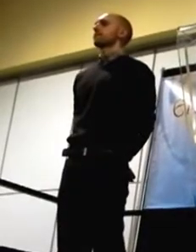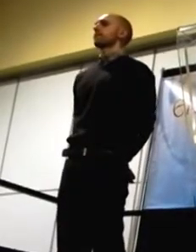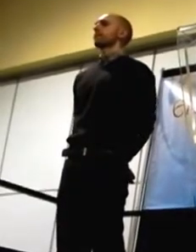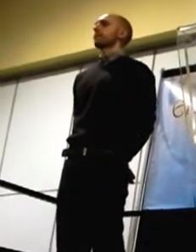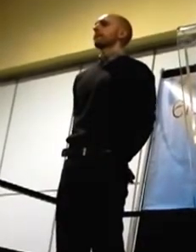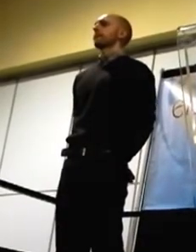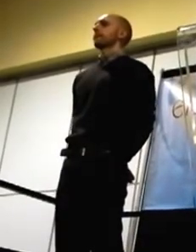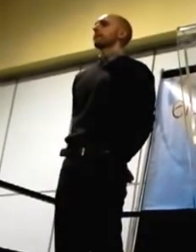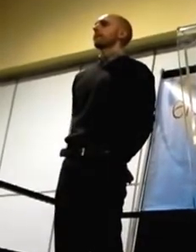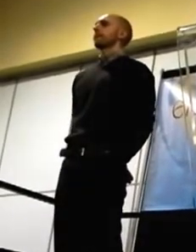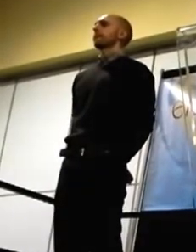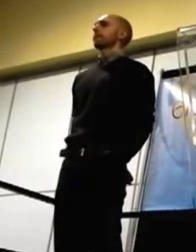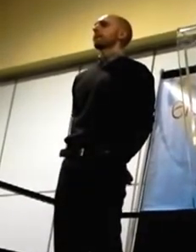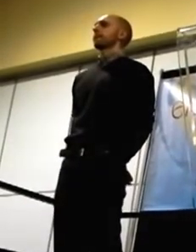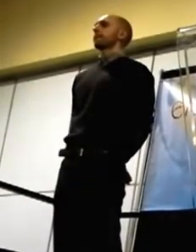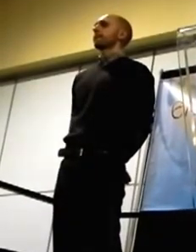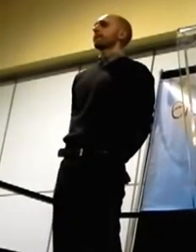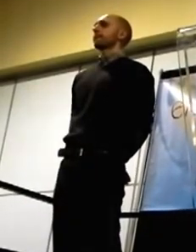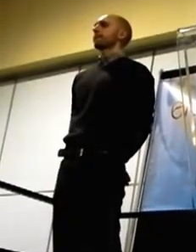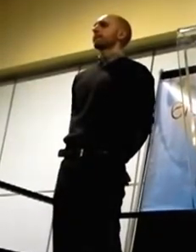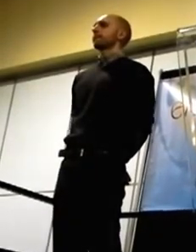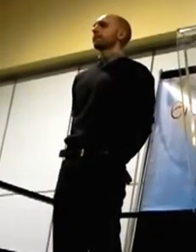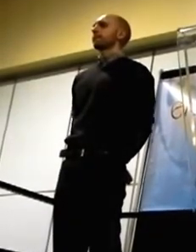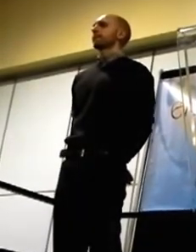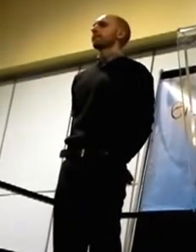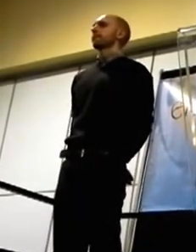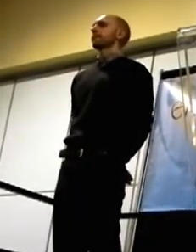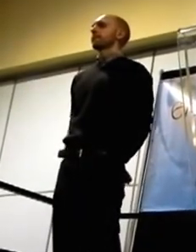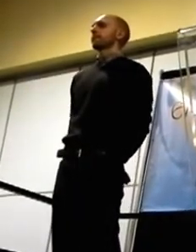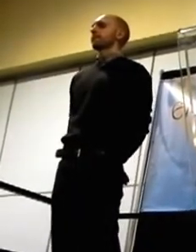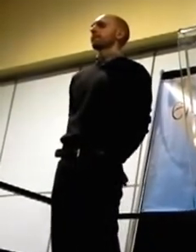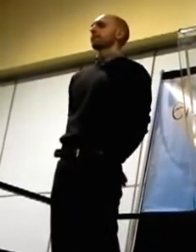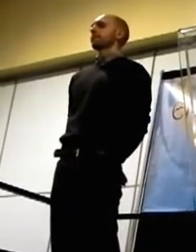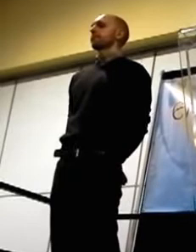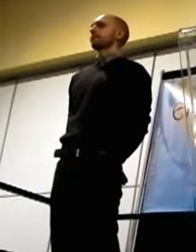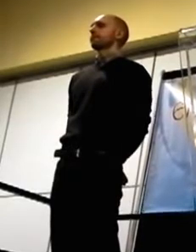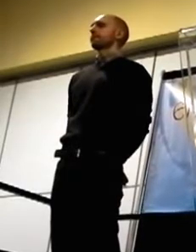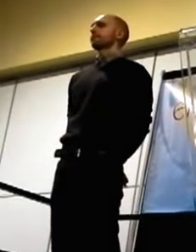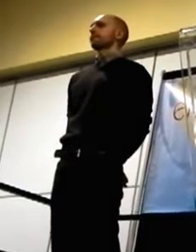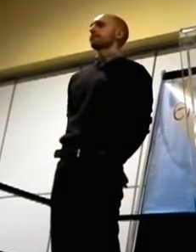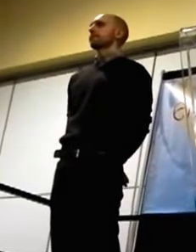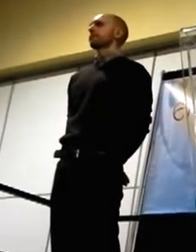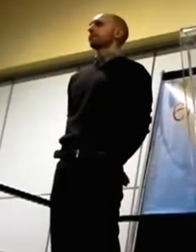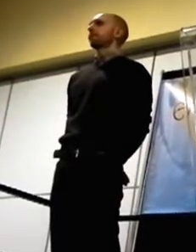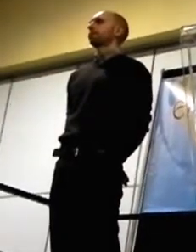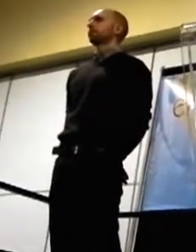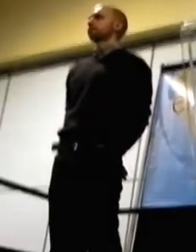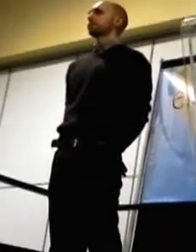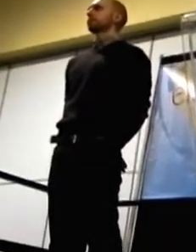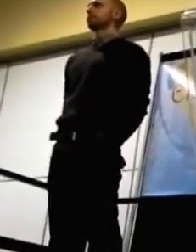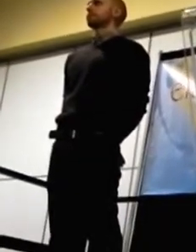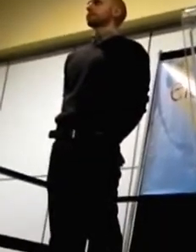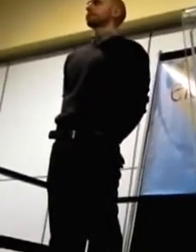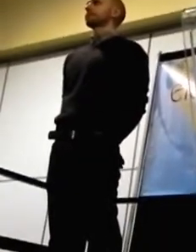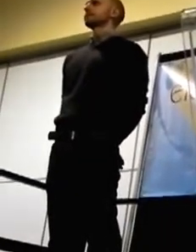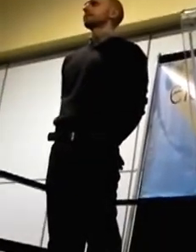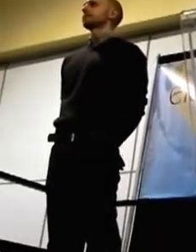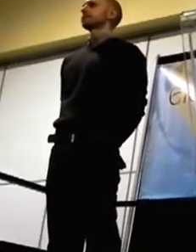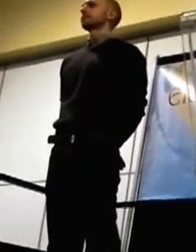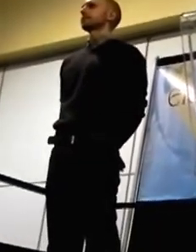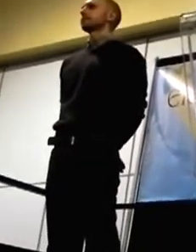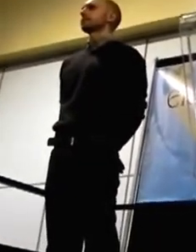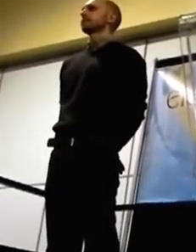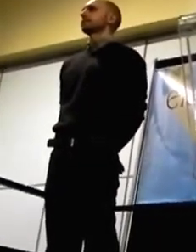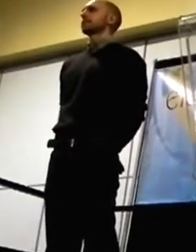وفي كل بقعة من بقاع الأرض يا رب العالمين. اللهم أرهم الحق حقا وارزقهم اتباعه،